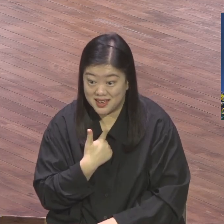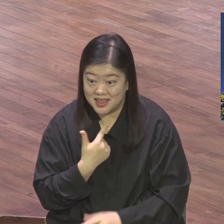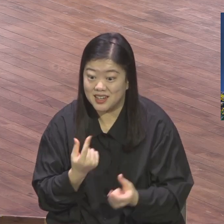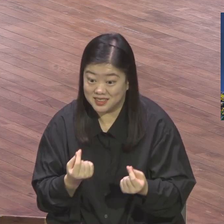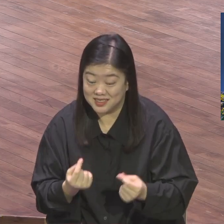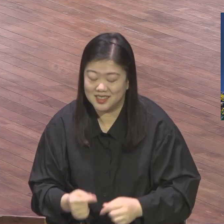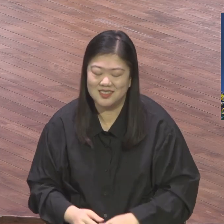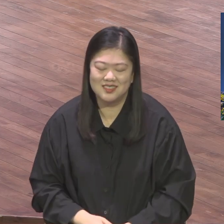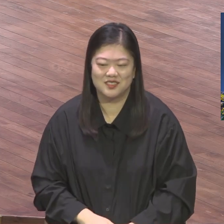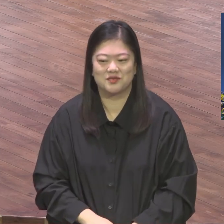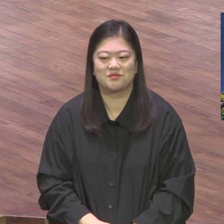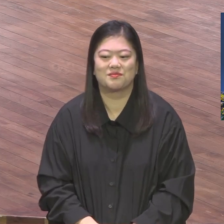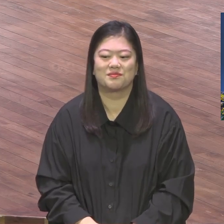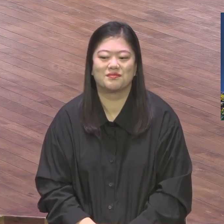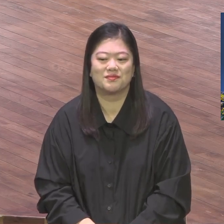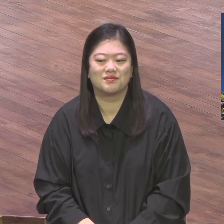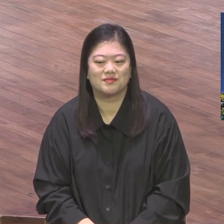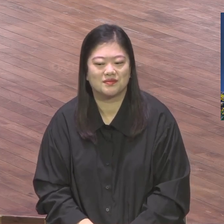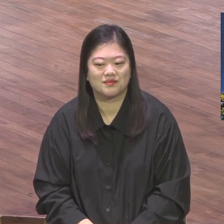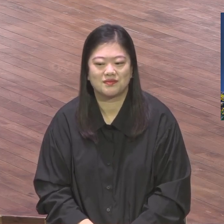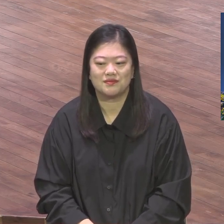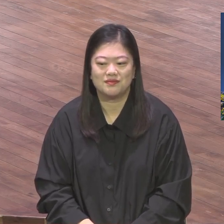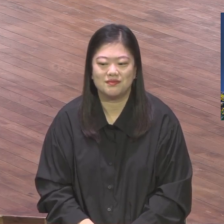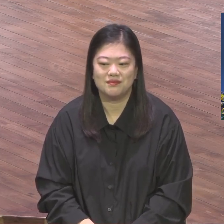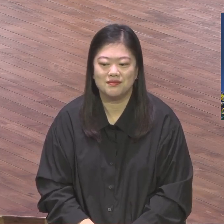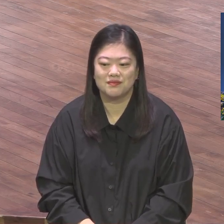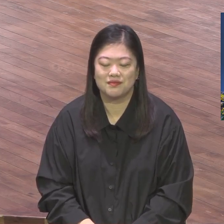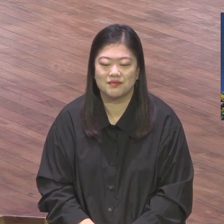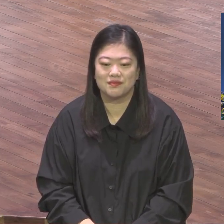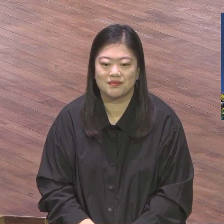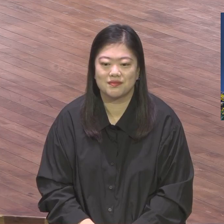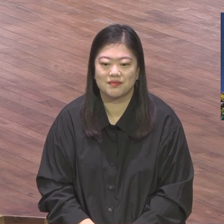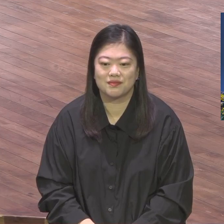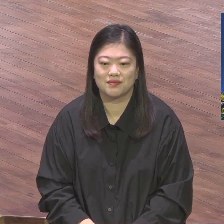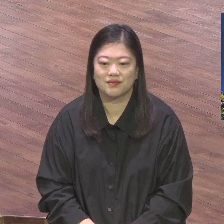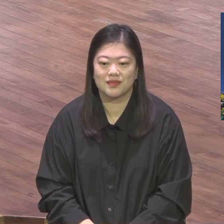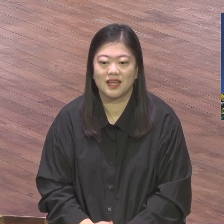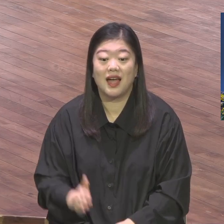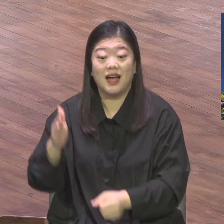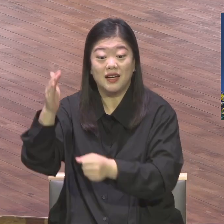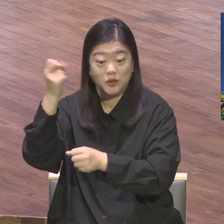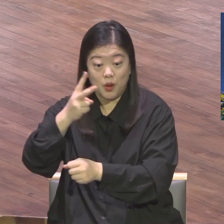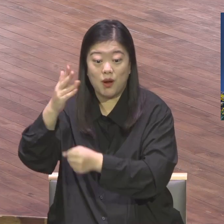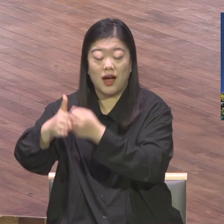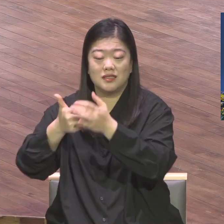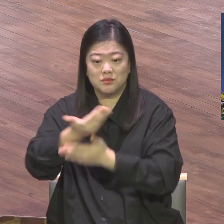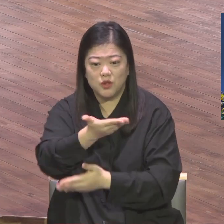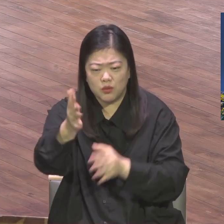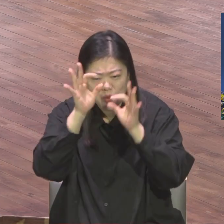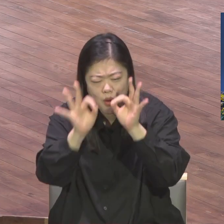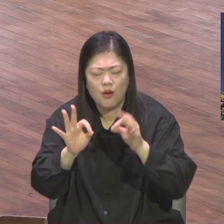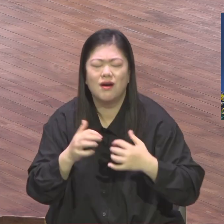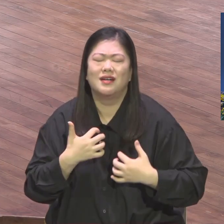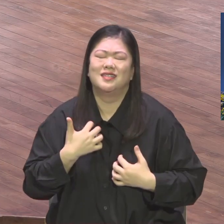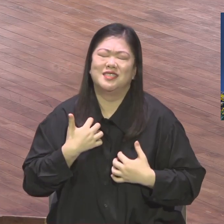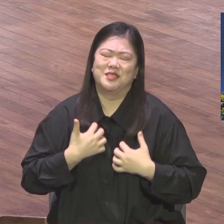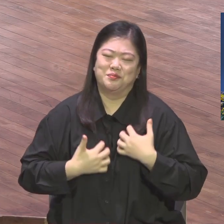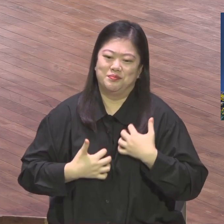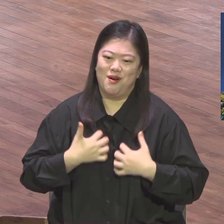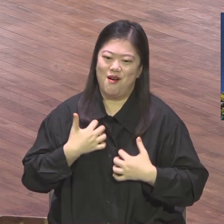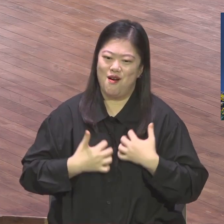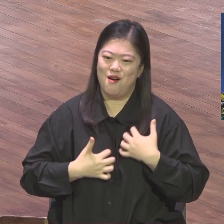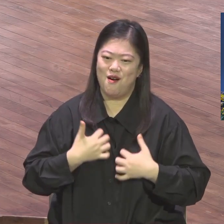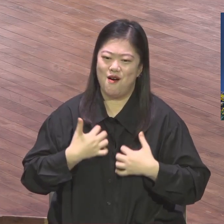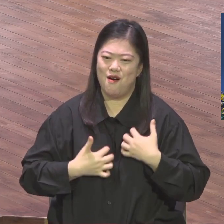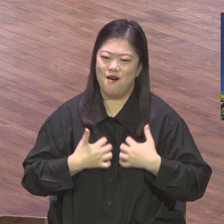더 나아가서 우리로 인해서 하나님께서 뭐요? 즐거이 부르며 기뻐하신다.